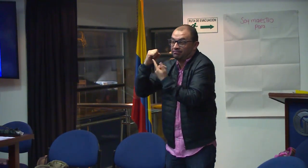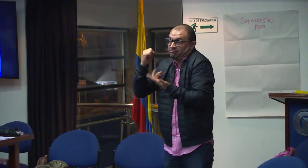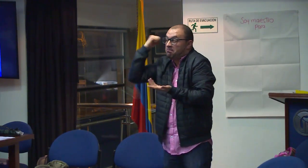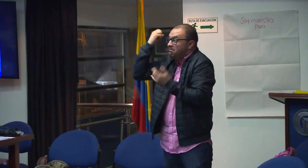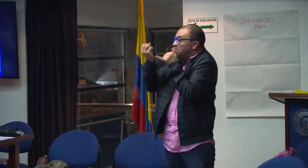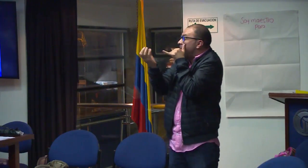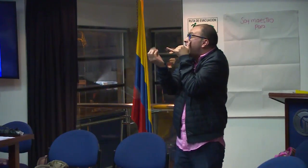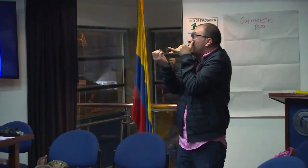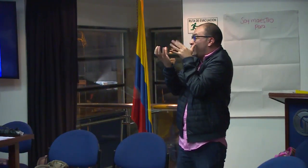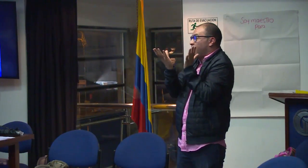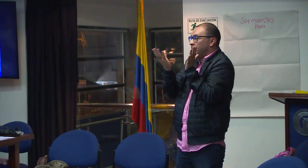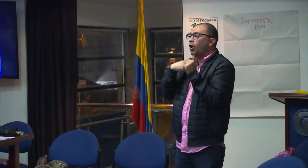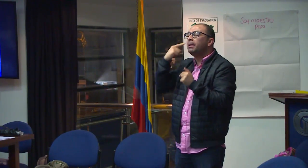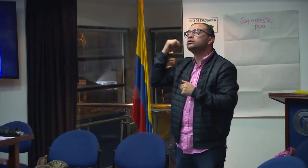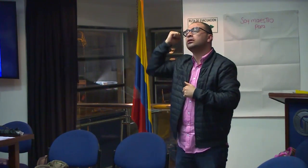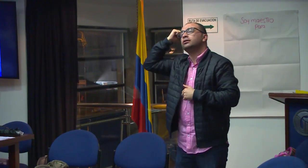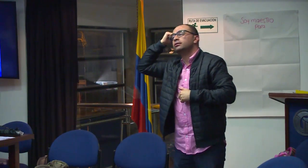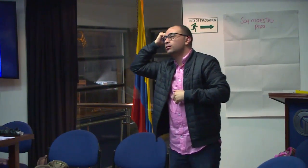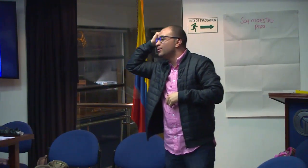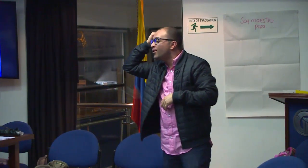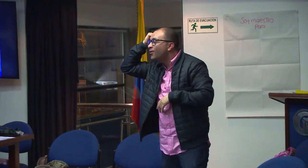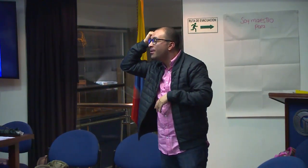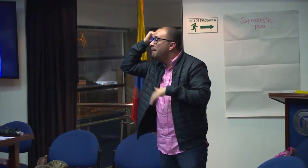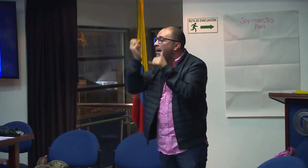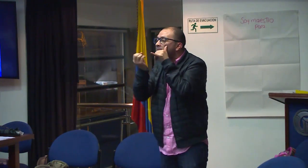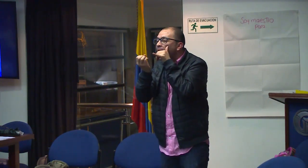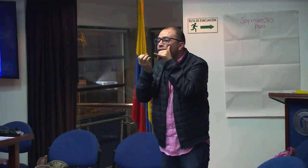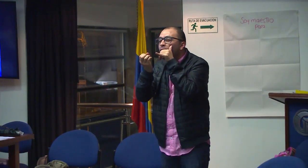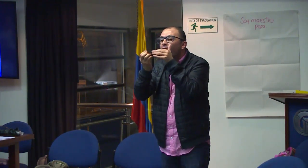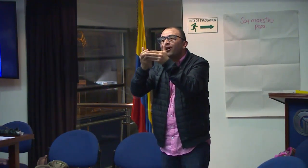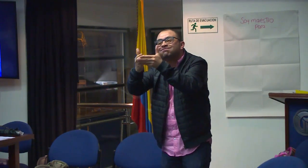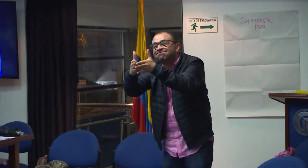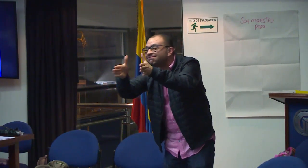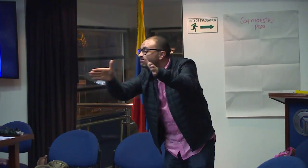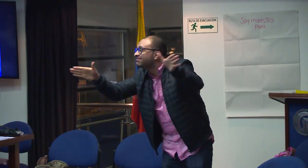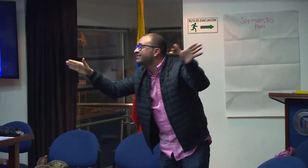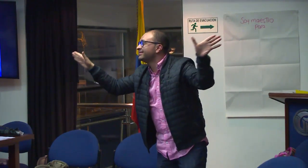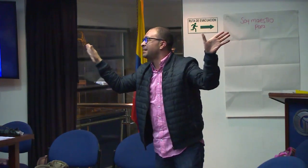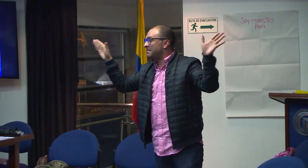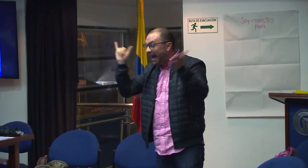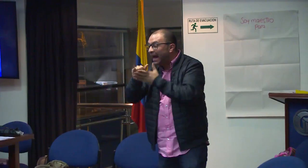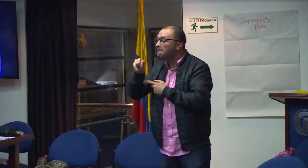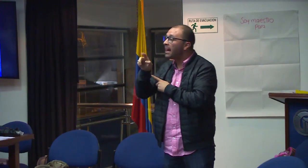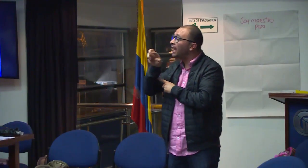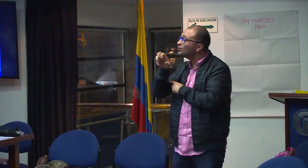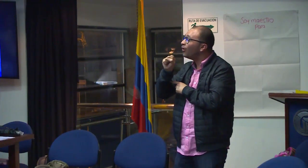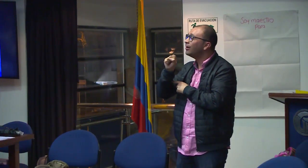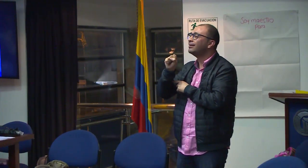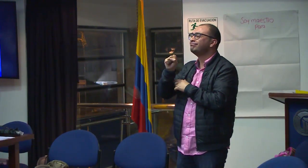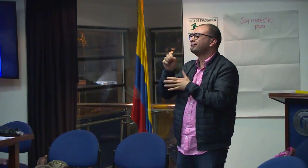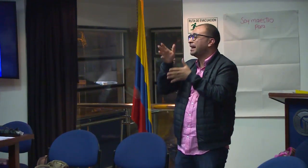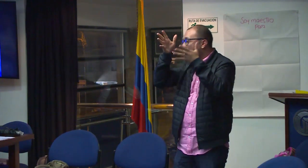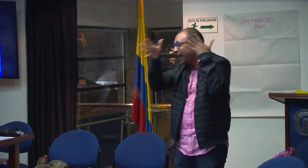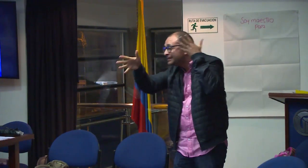presentarme aquí a la Universidad Pedagógica. ¿Y por qué pedagógica? ¿Solamente porque forma maestros?